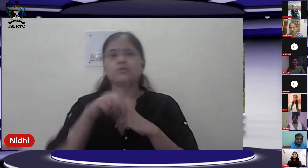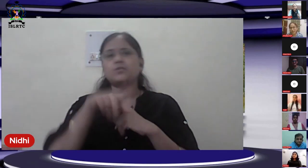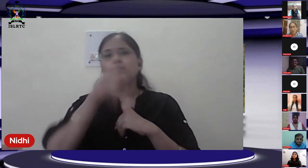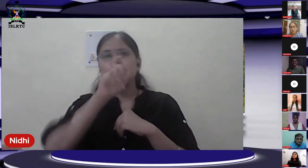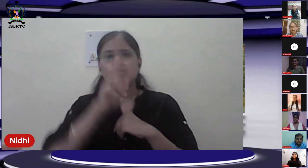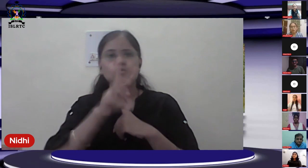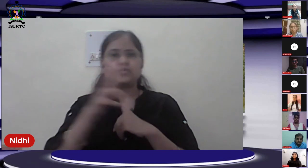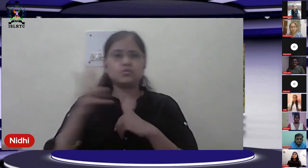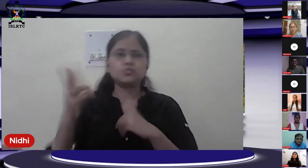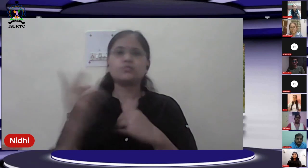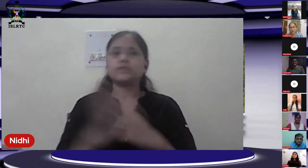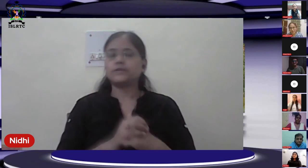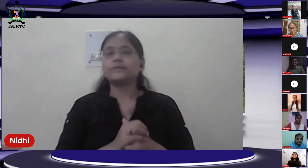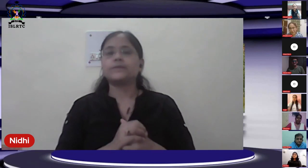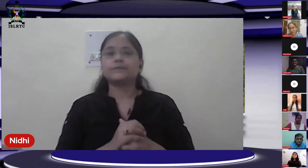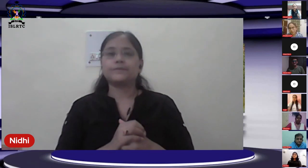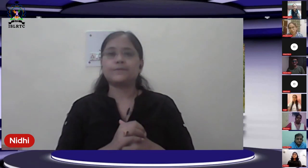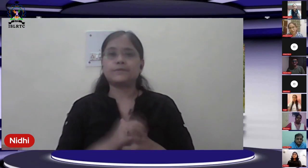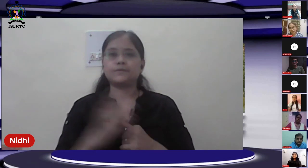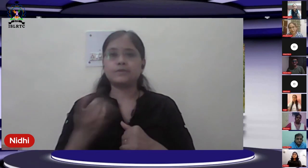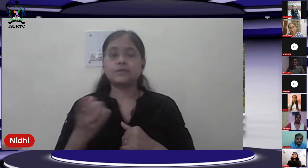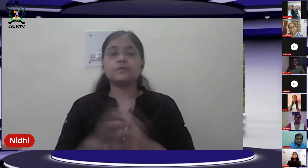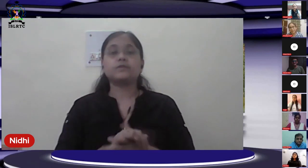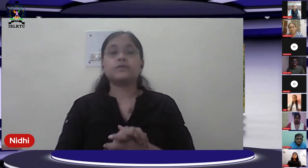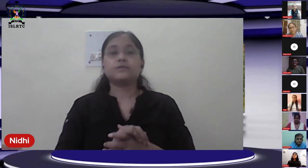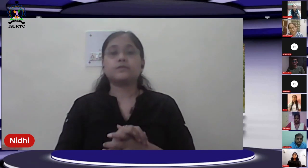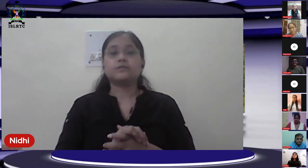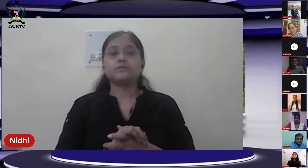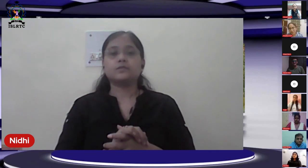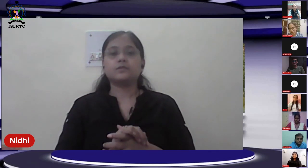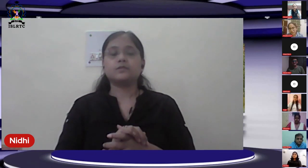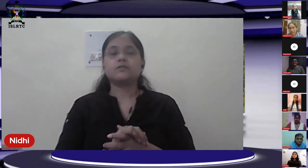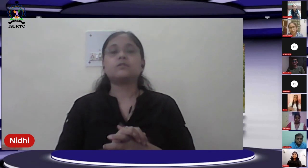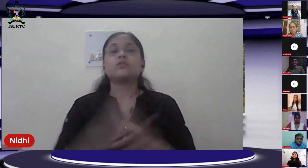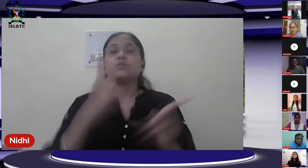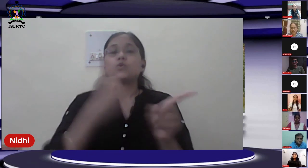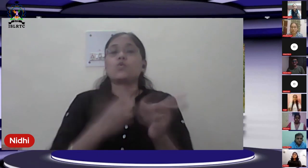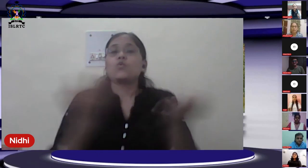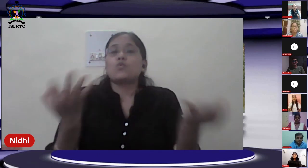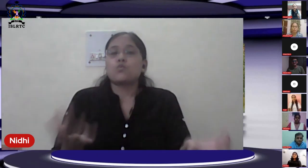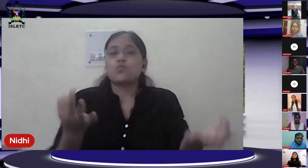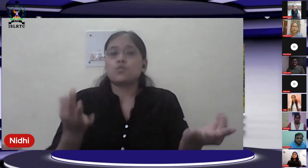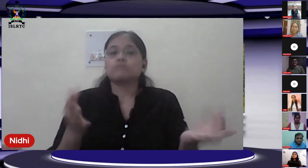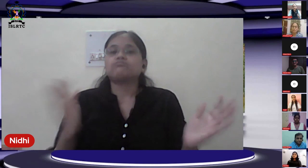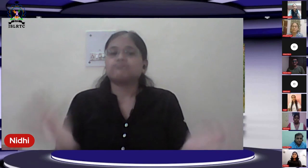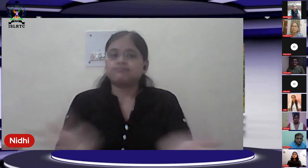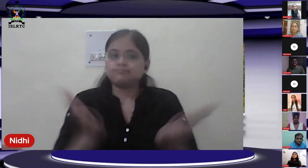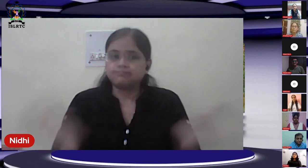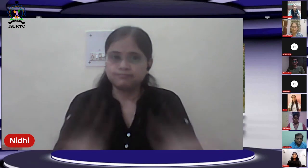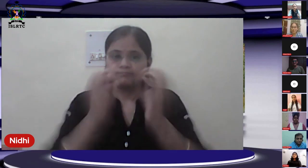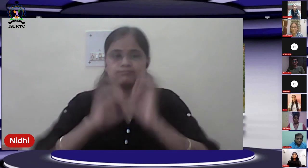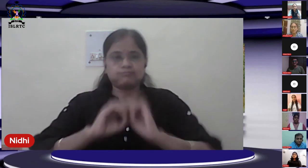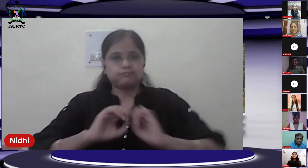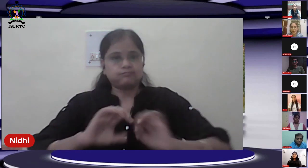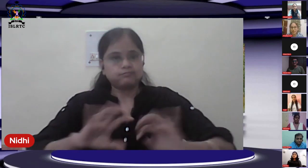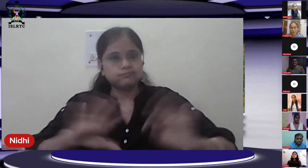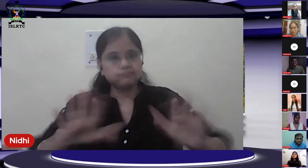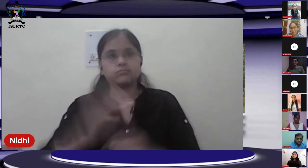हैं, उन पे जितना ज्यादा हम योगा के बारे में प्रचार प्रसार करेंगे उतना ज्यादा लोग दुनिया भर में इसको पहचान पाएंगे, जान